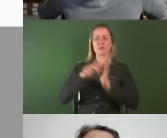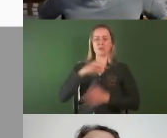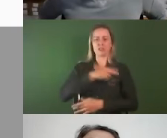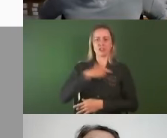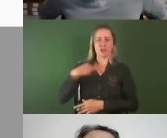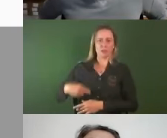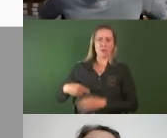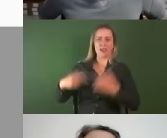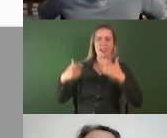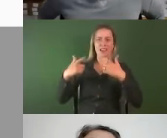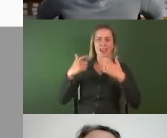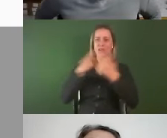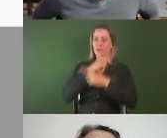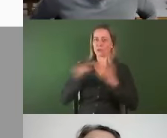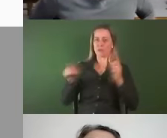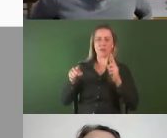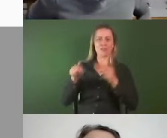da guerra.